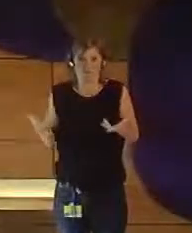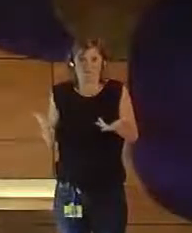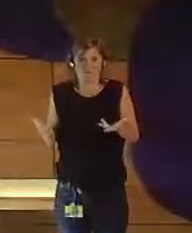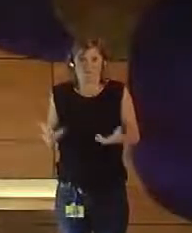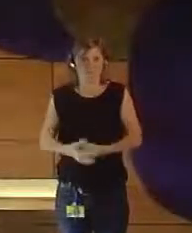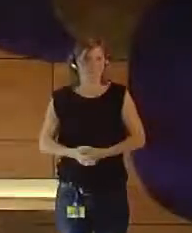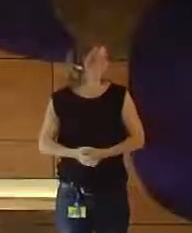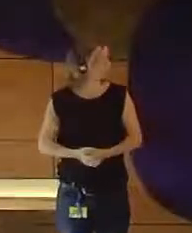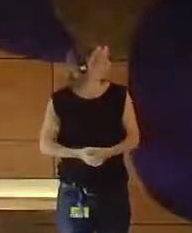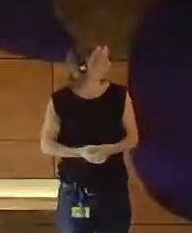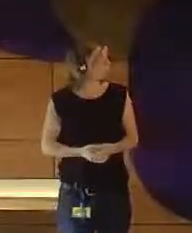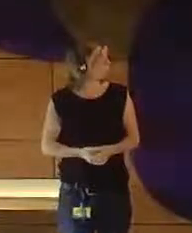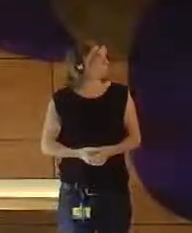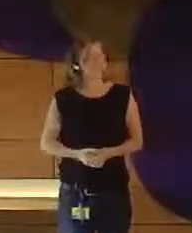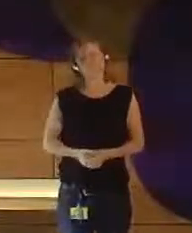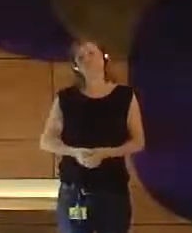Okay, so